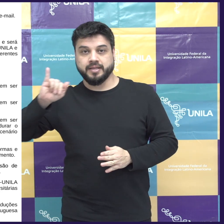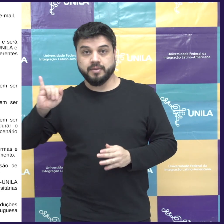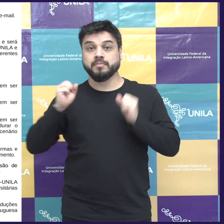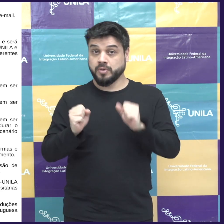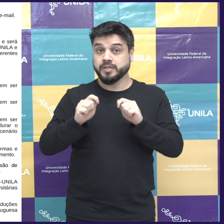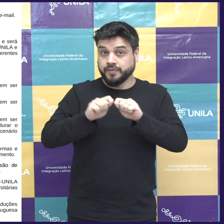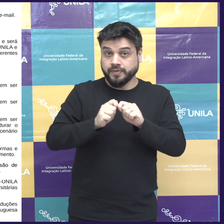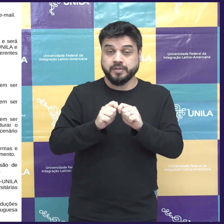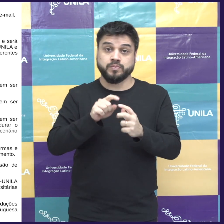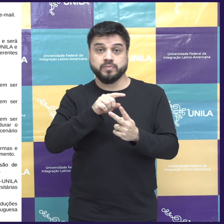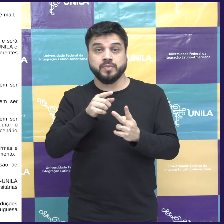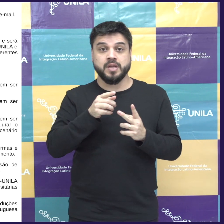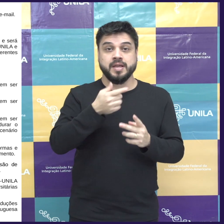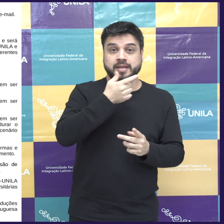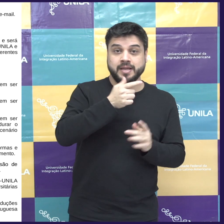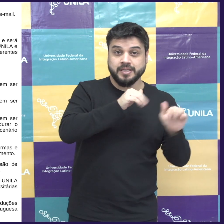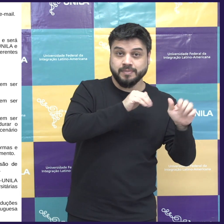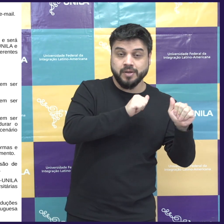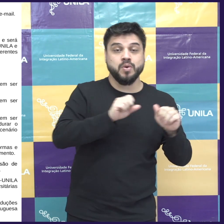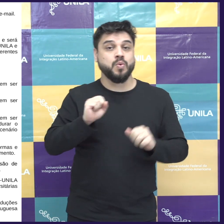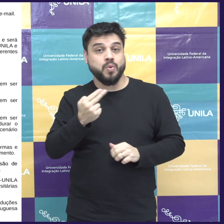tanto em português quanto em espanhol.